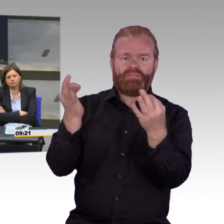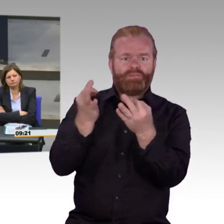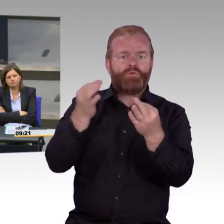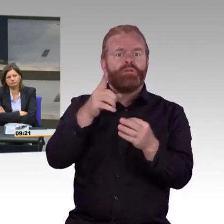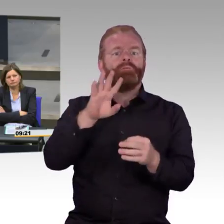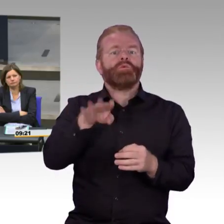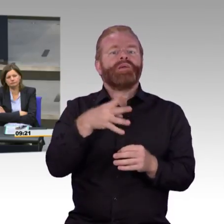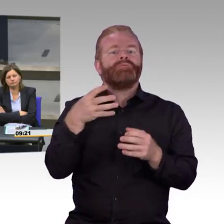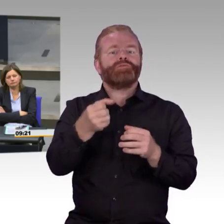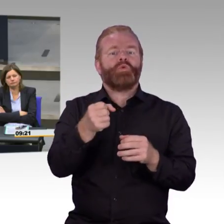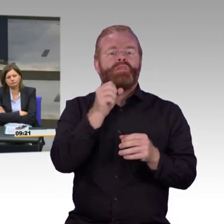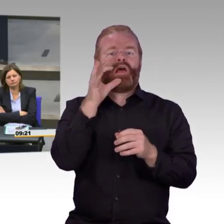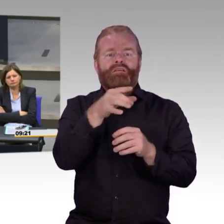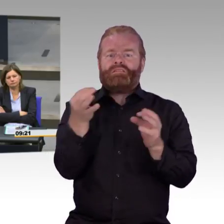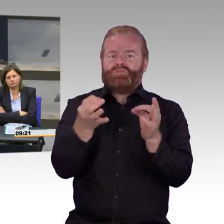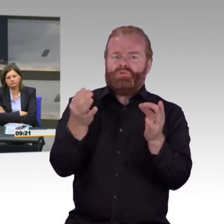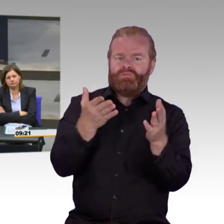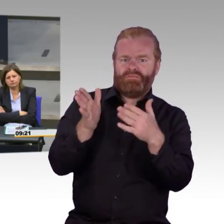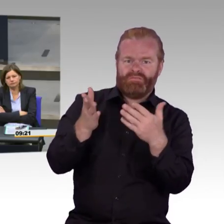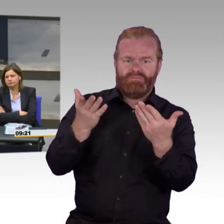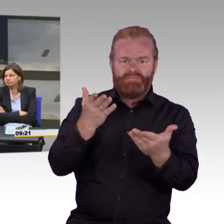bei der Datenschutzgrundverordnung